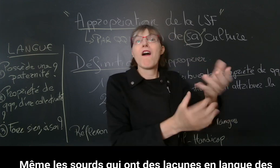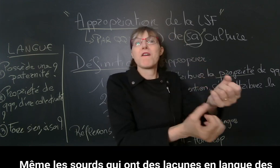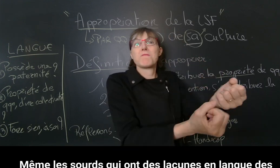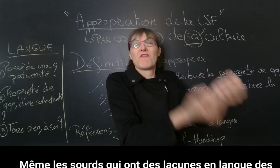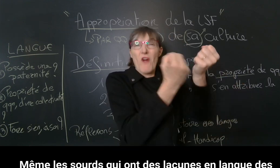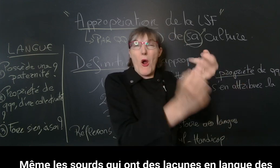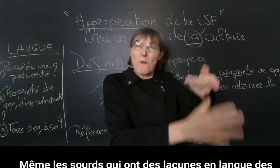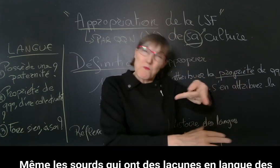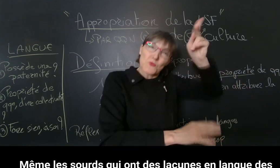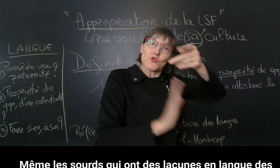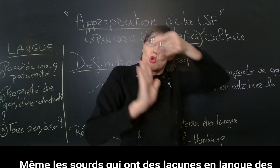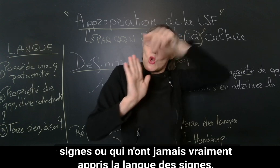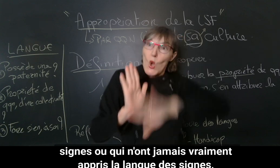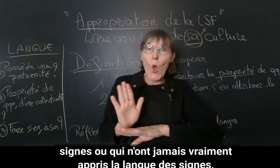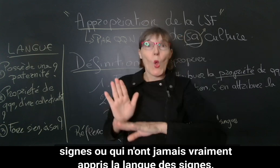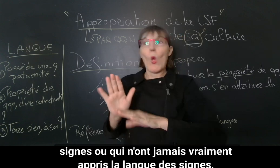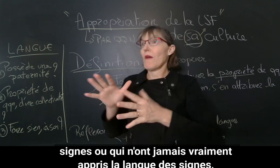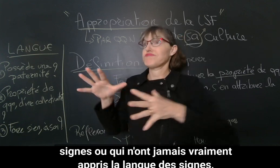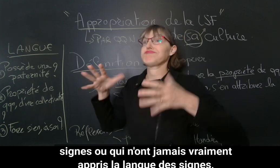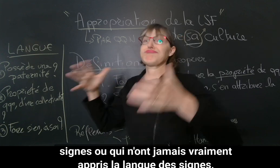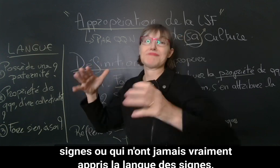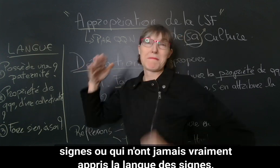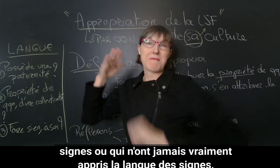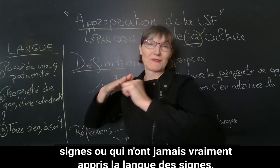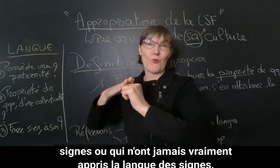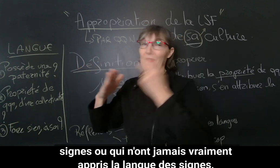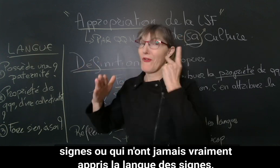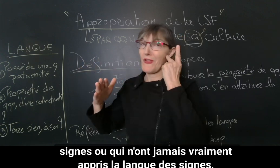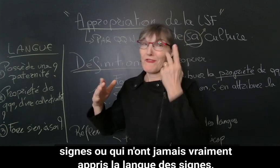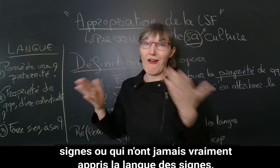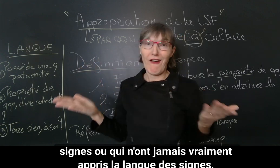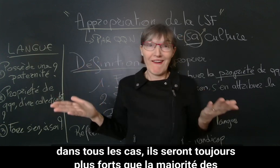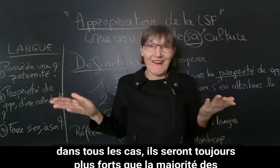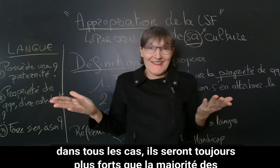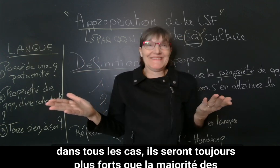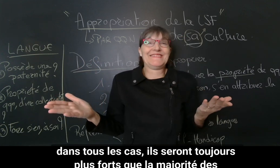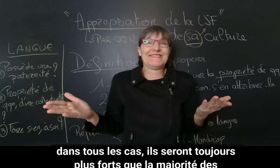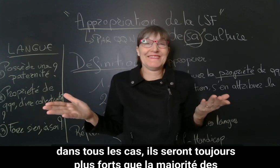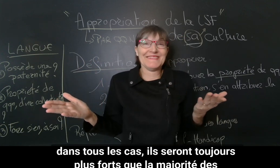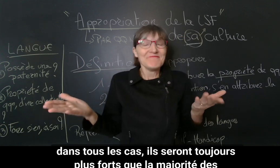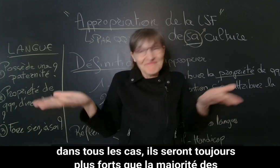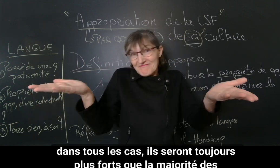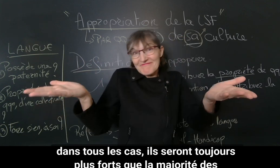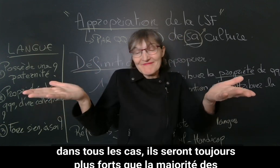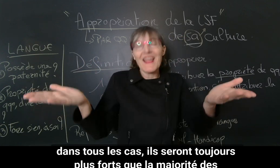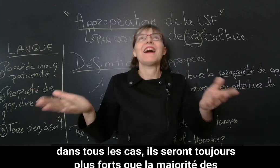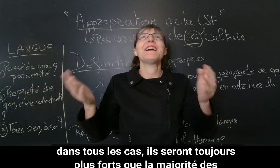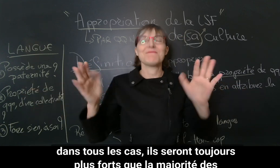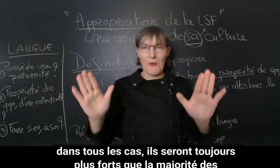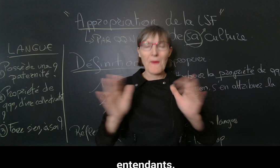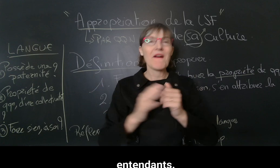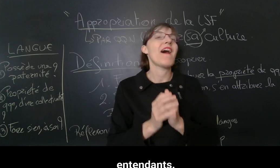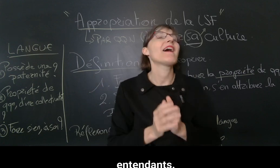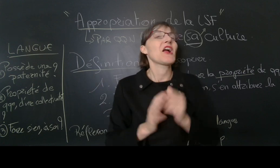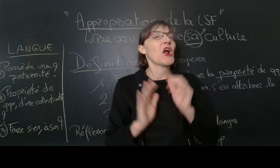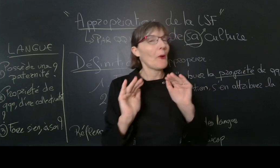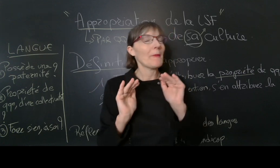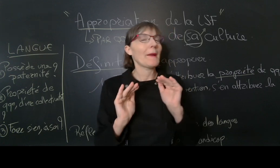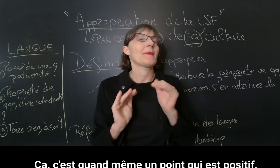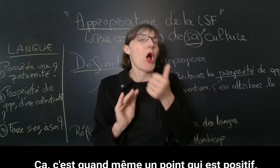ont des lacunes en langue des signes quand j'ai jamais vraiment appris la langue des signes dans tous les cas ils seront toujours plus forts que la majorité des entendants ça